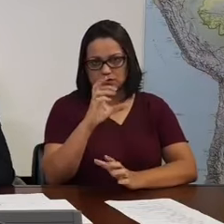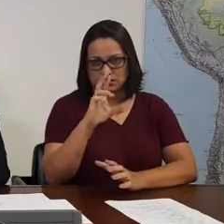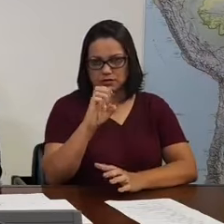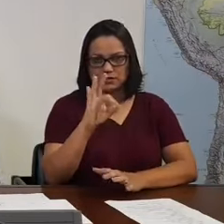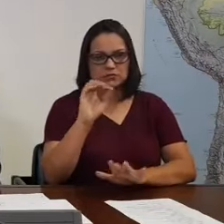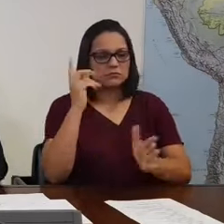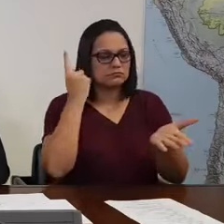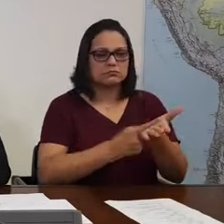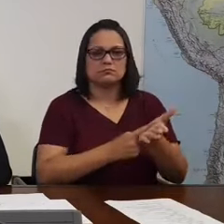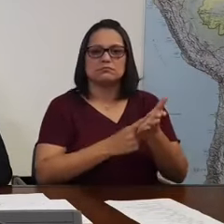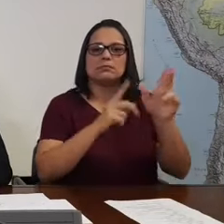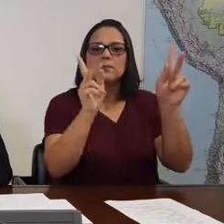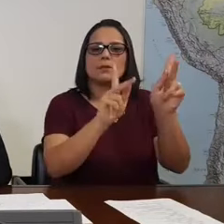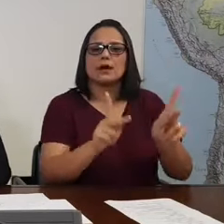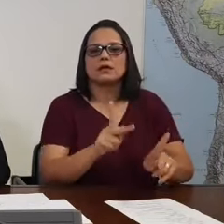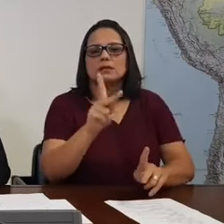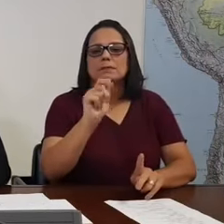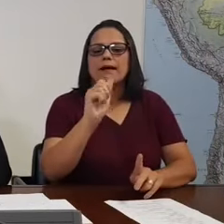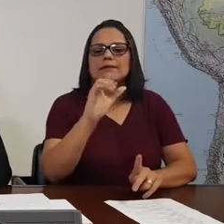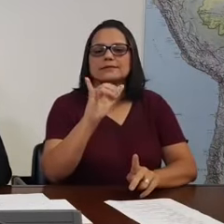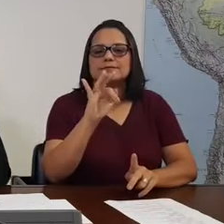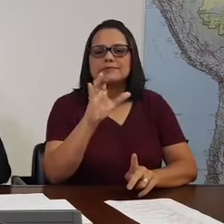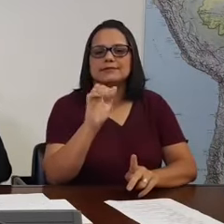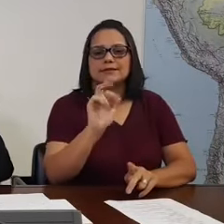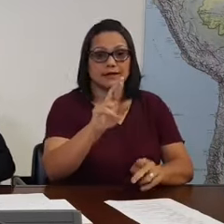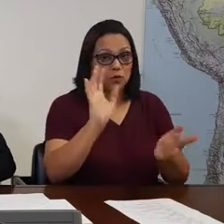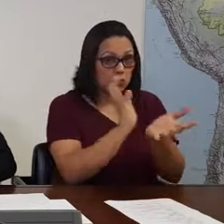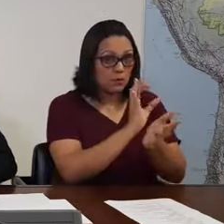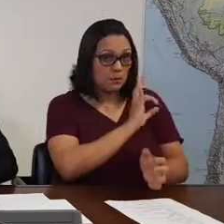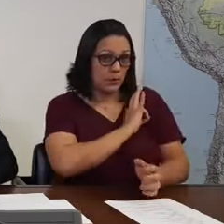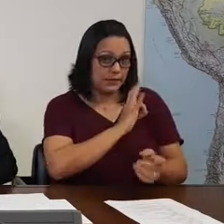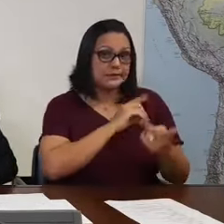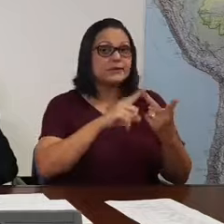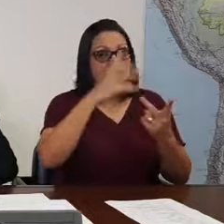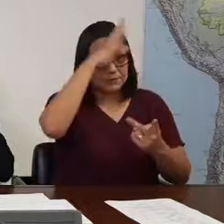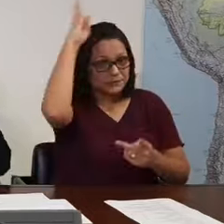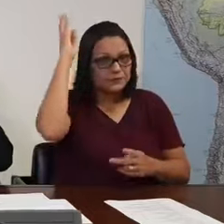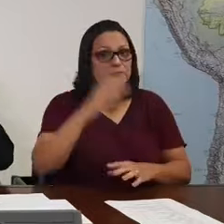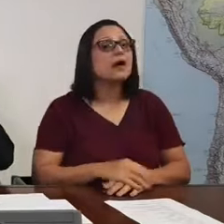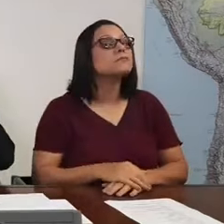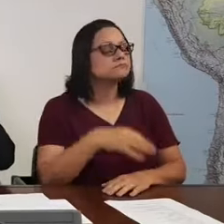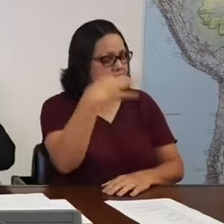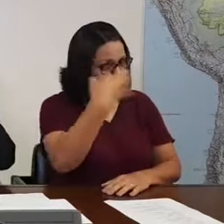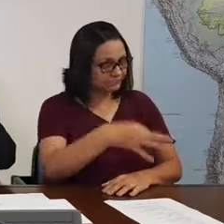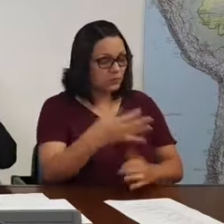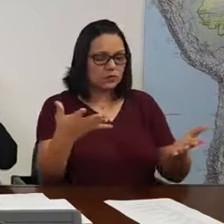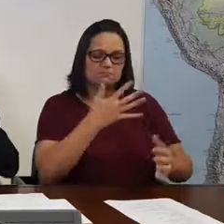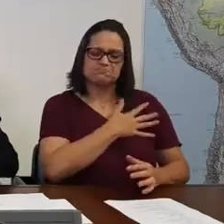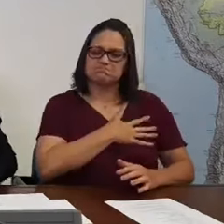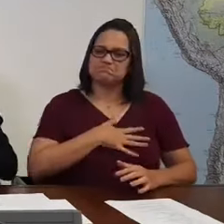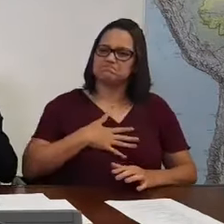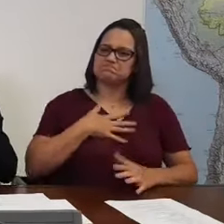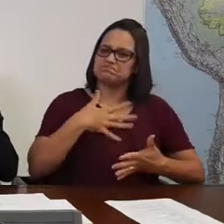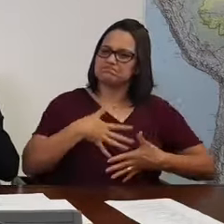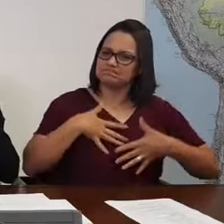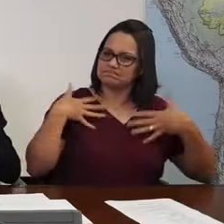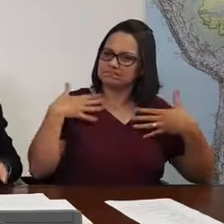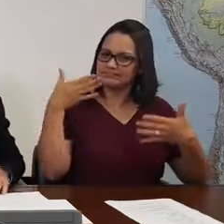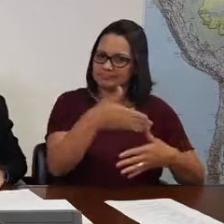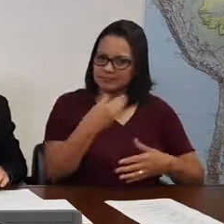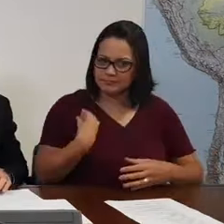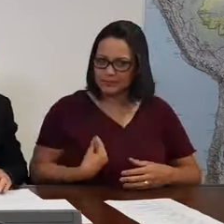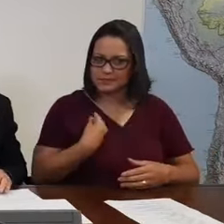muita coisa na Polícia Militar e Corpo de Bombeiro Militar. Major. Perfeito, presidente. Hoje foi uma honra para mim participar